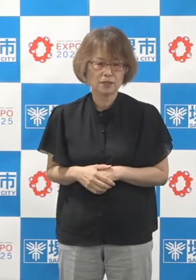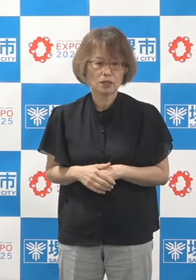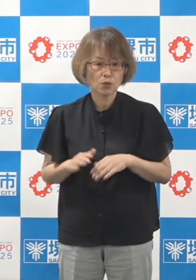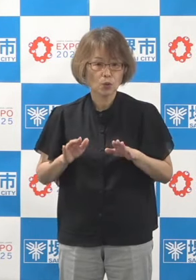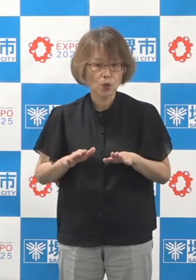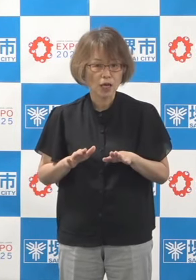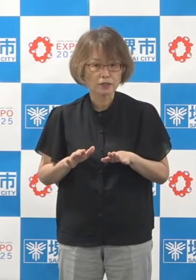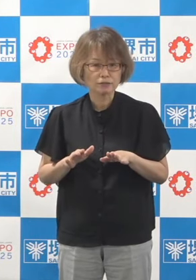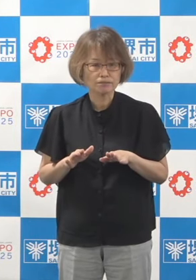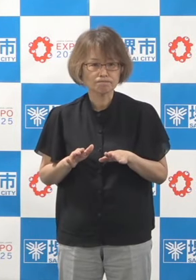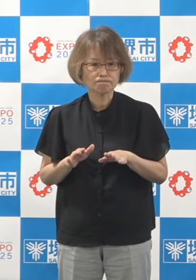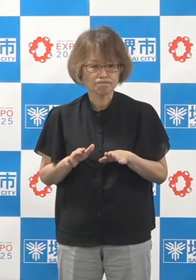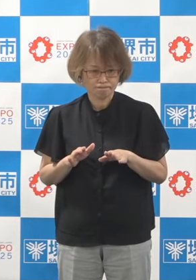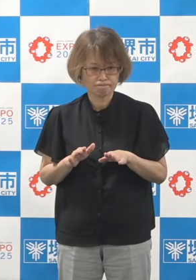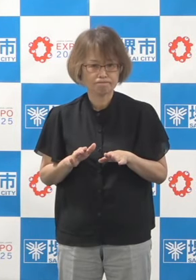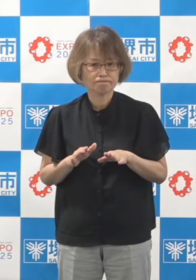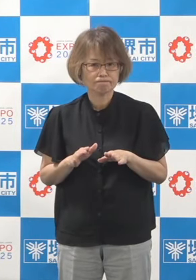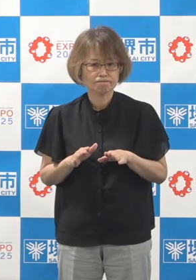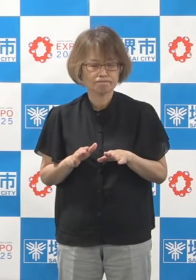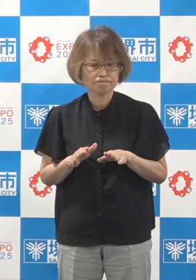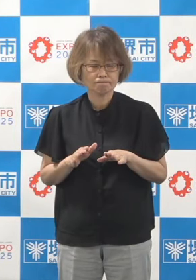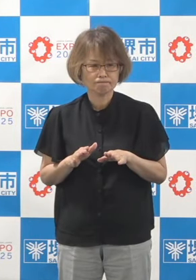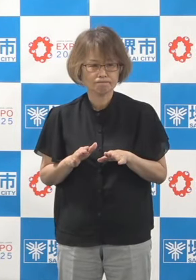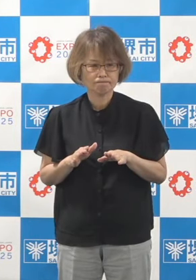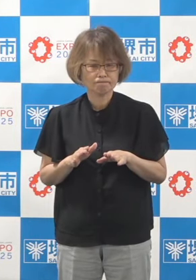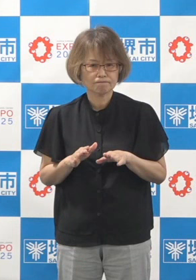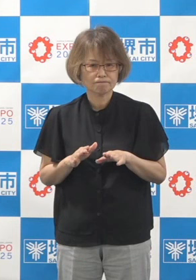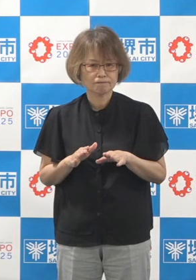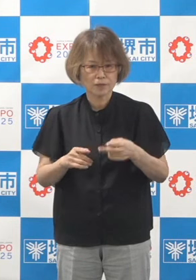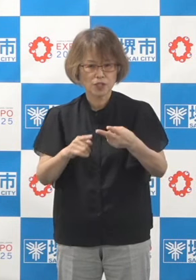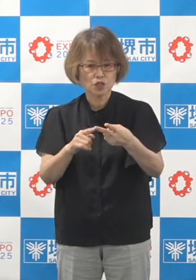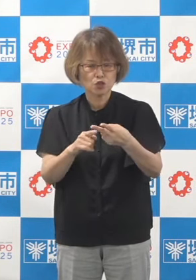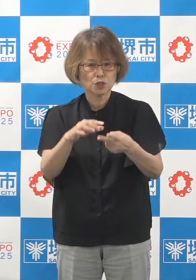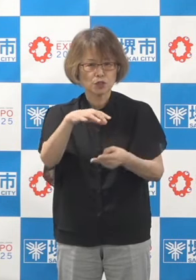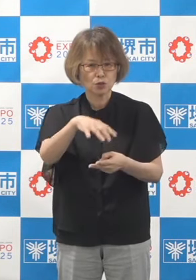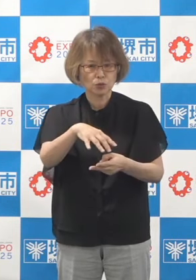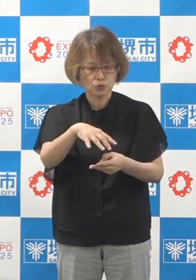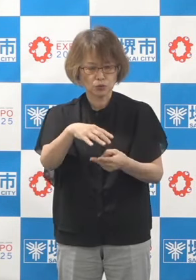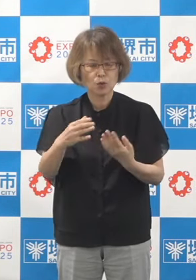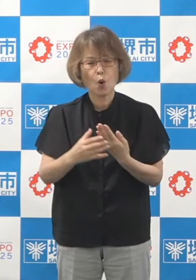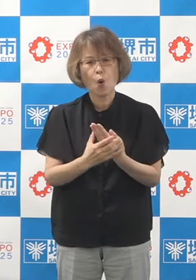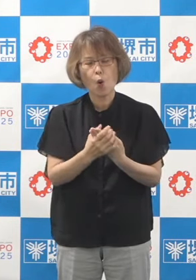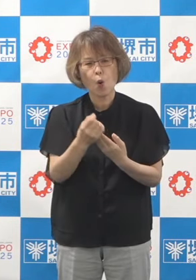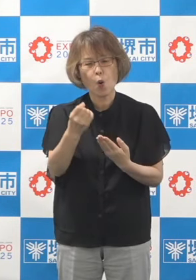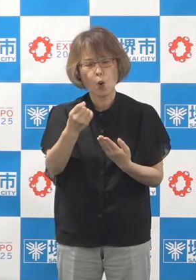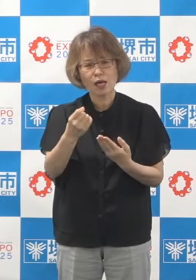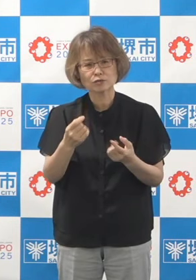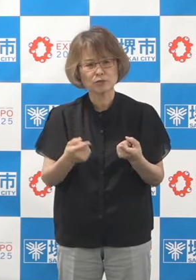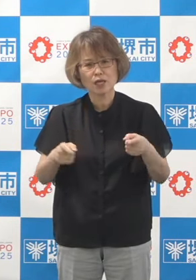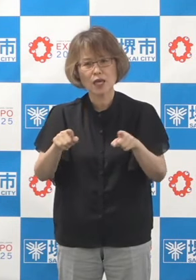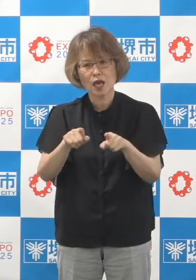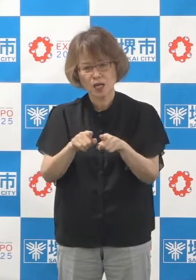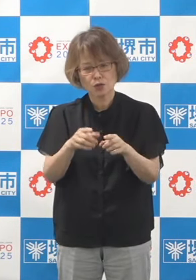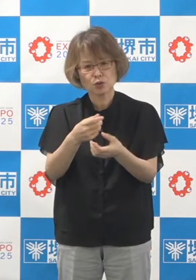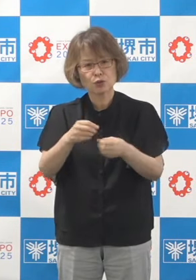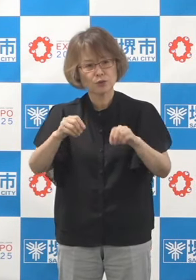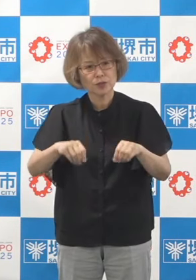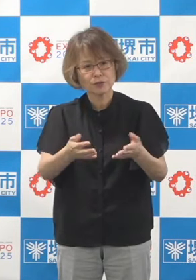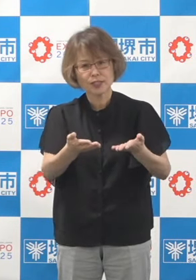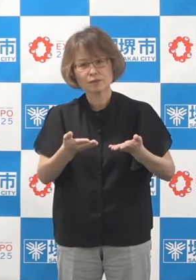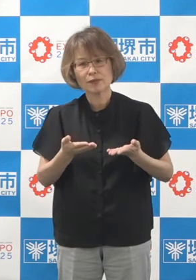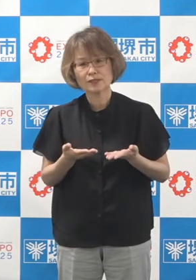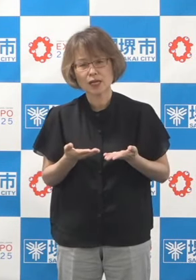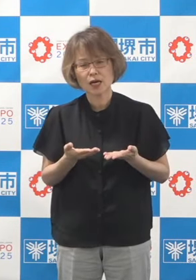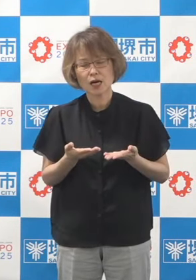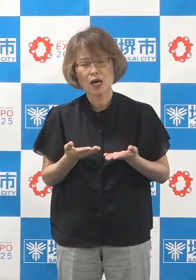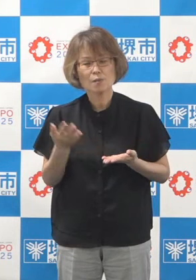様から包括連携協定の提案もいただきました。これまでのさまざまな分野ごとの